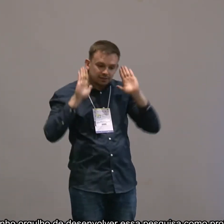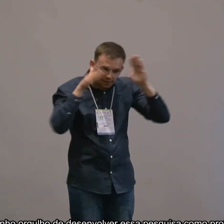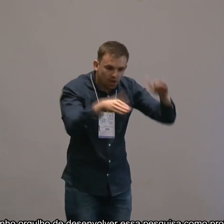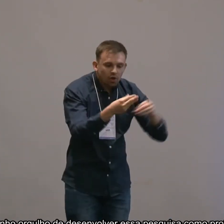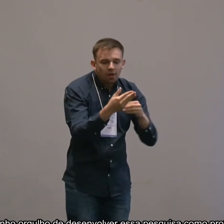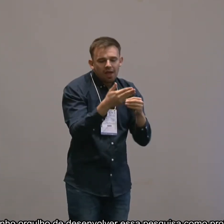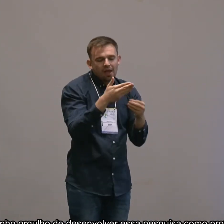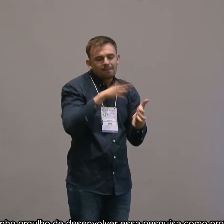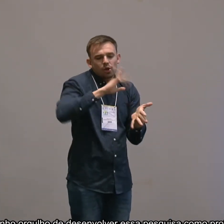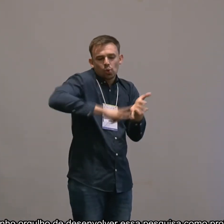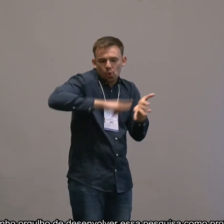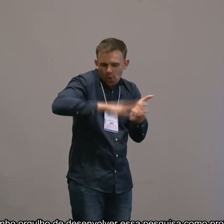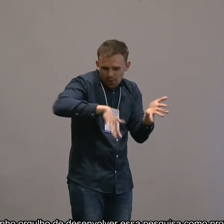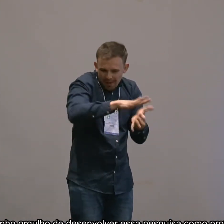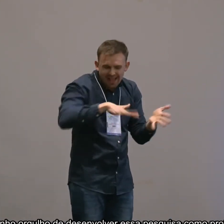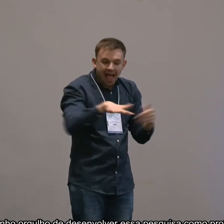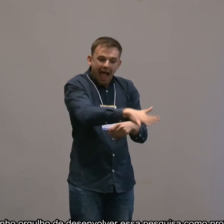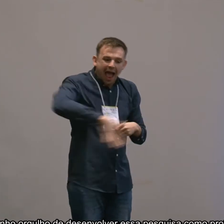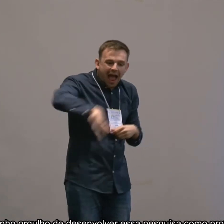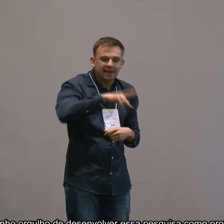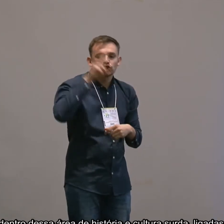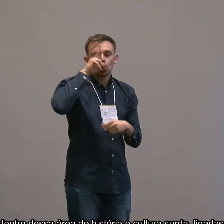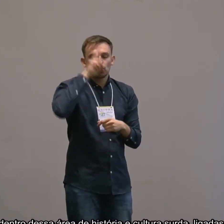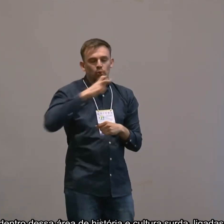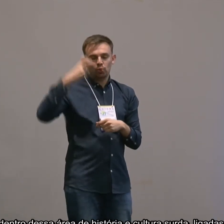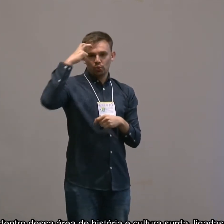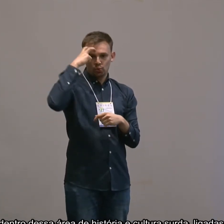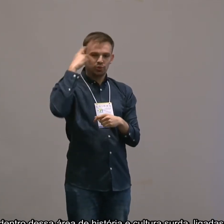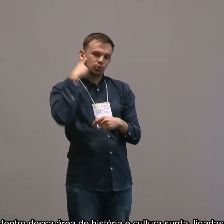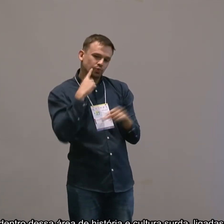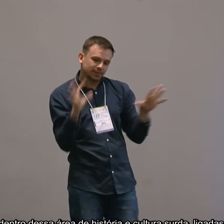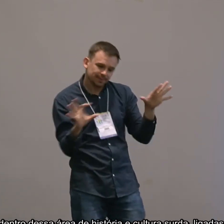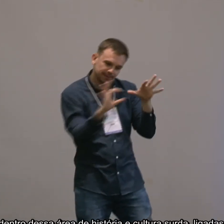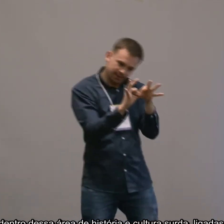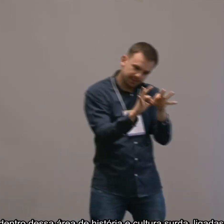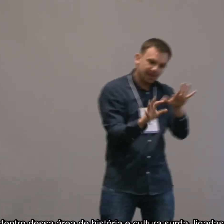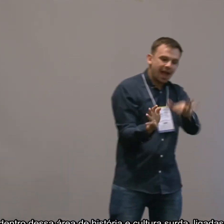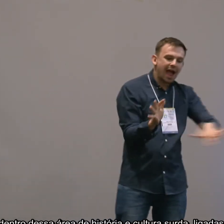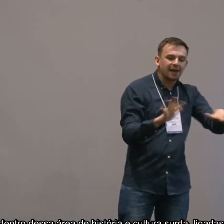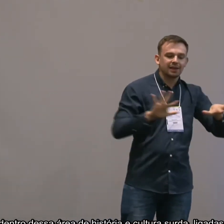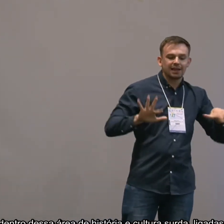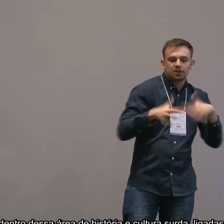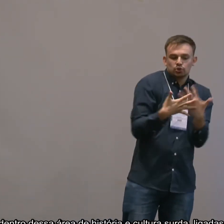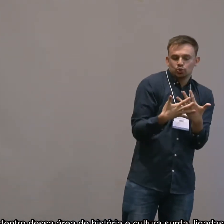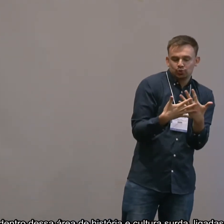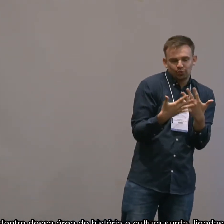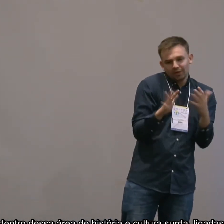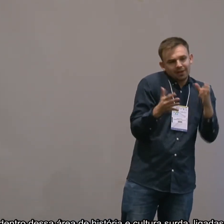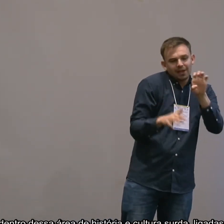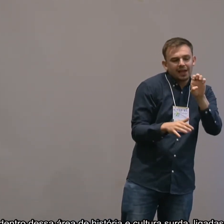orgulho de desenvolver essa pesquisa como protagonismo dentro dessa área de história e cultura surda ligadas também